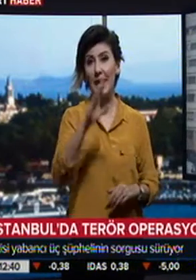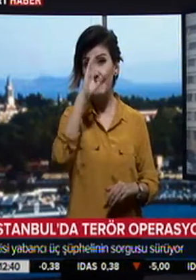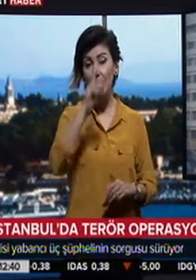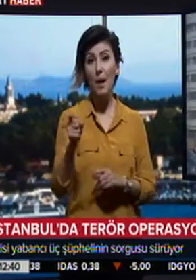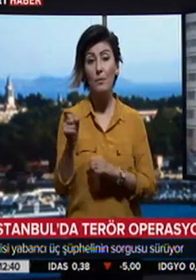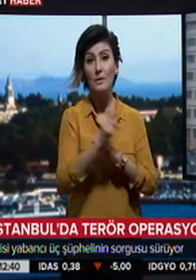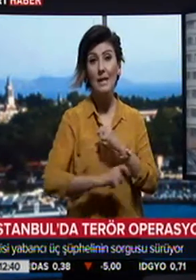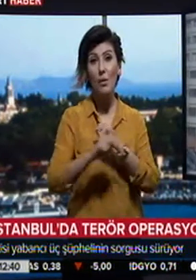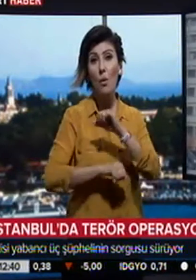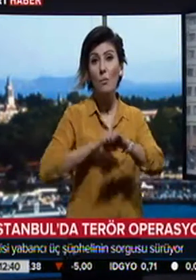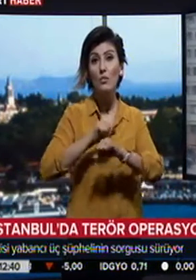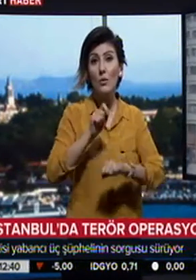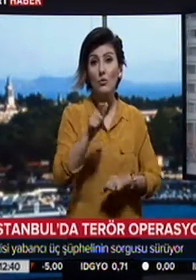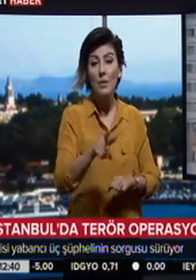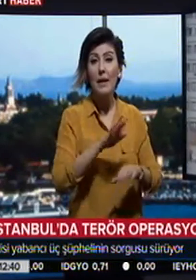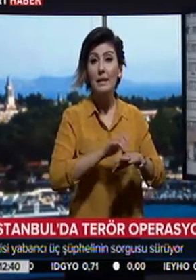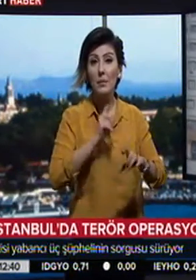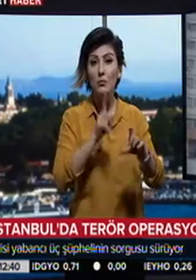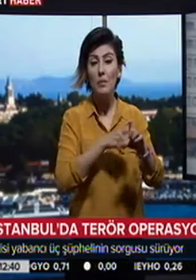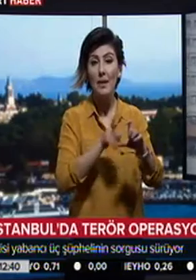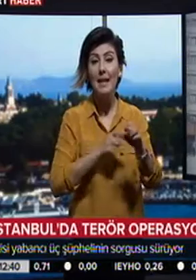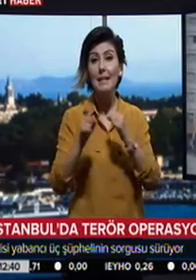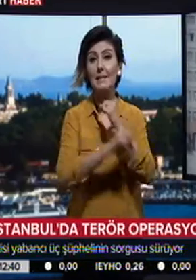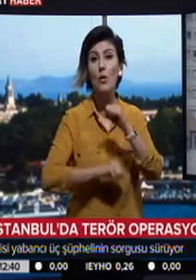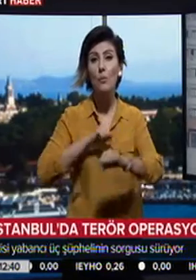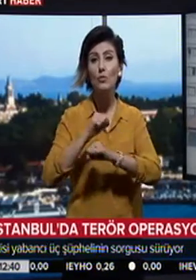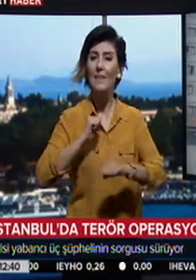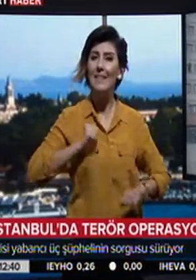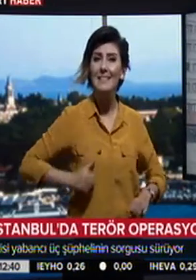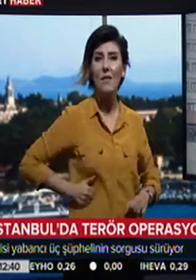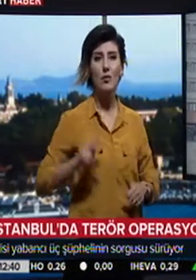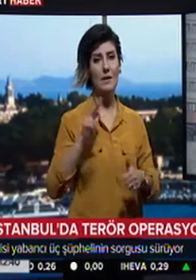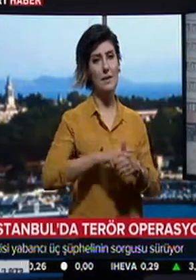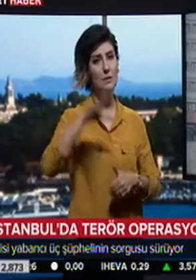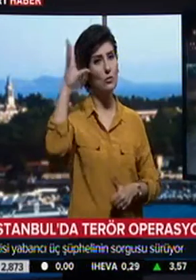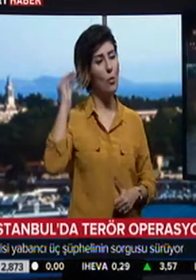Mücadele Şubesi'nde yapılan sorgulamaya terörle mücadele savcılarının da katıldığı öğrenildi.